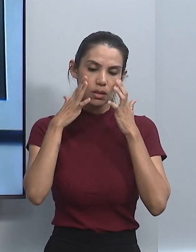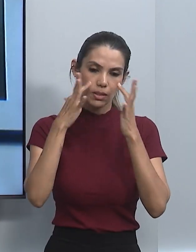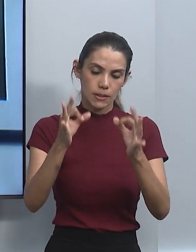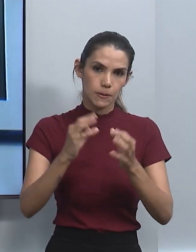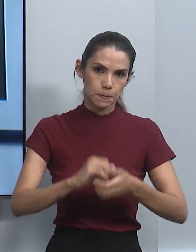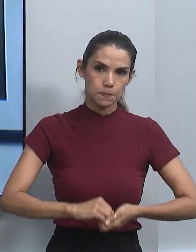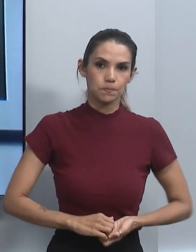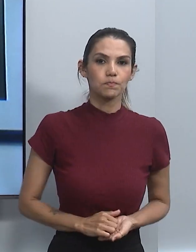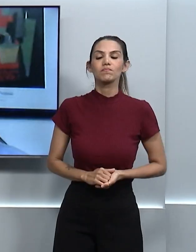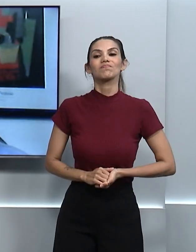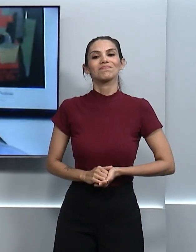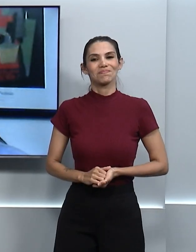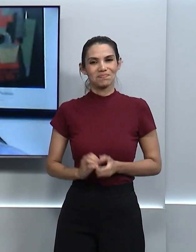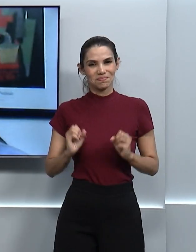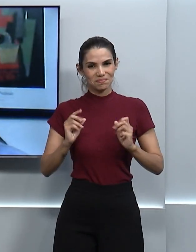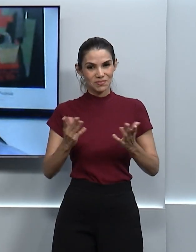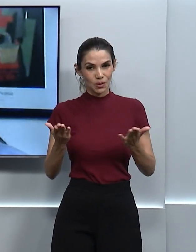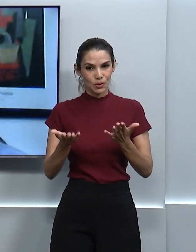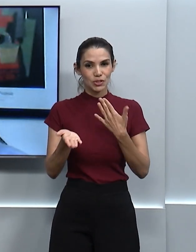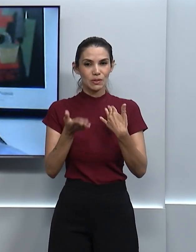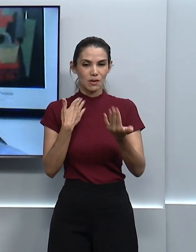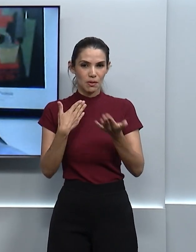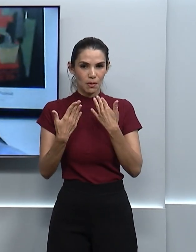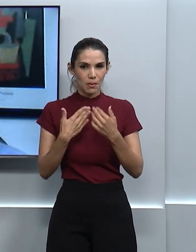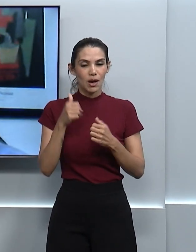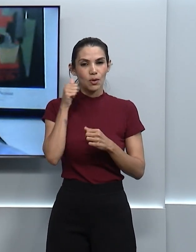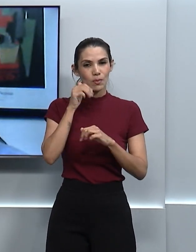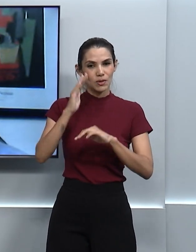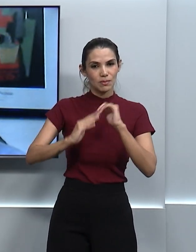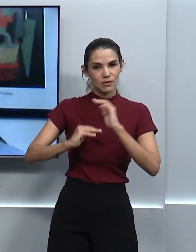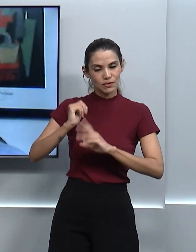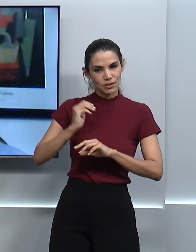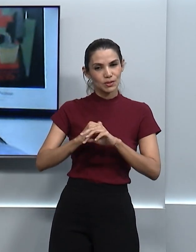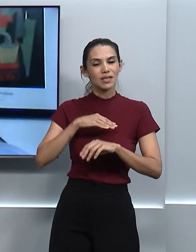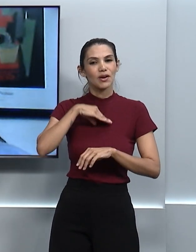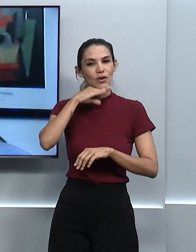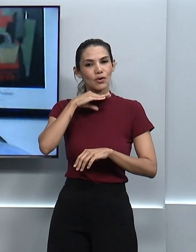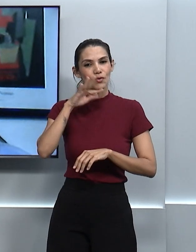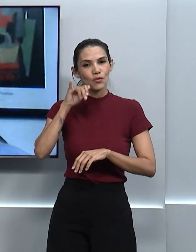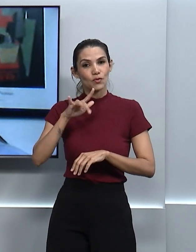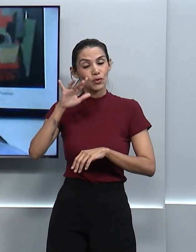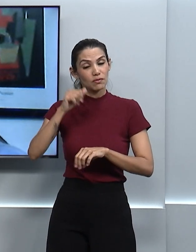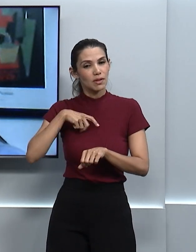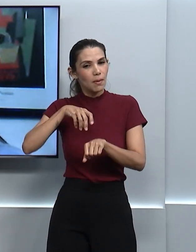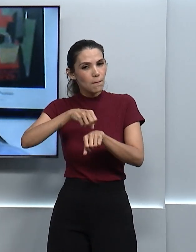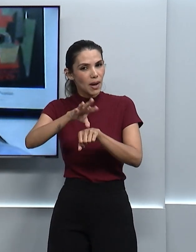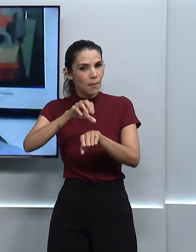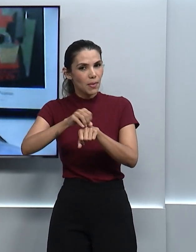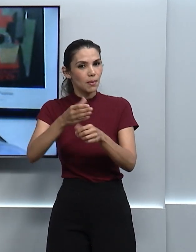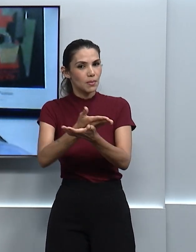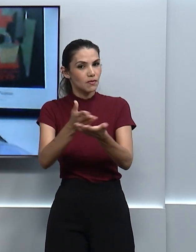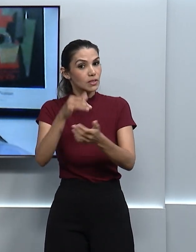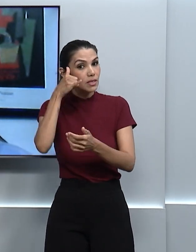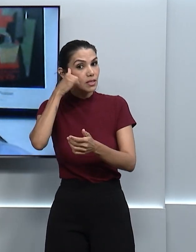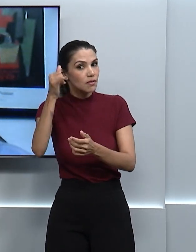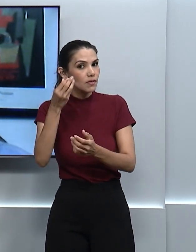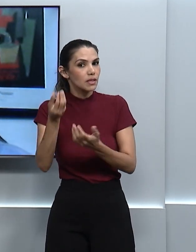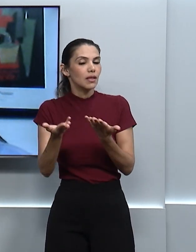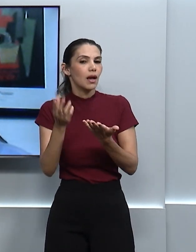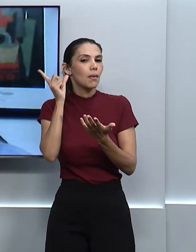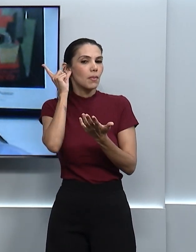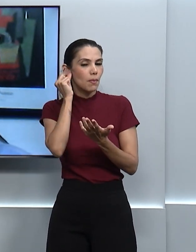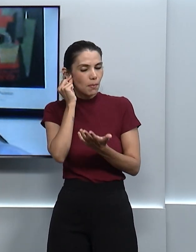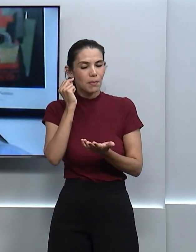a gente conversou com a fonoaudióloga Flávia Vanessa, dando essas dicas importantes, então, né, para prevenir a perda